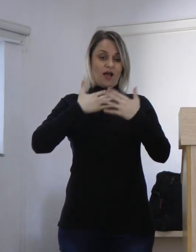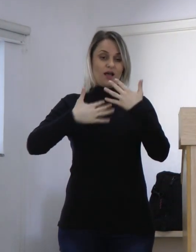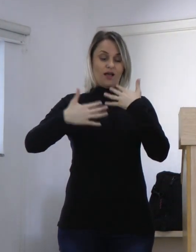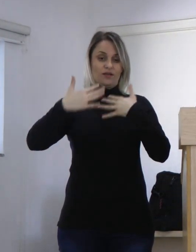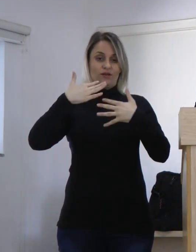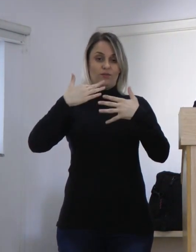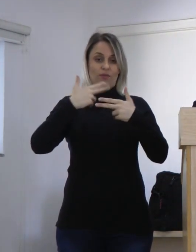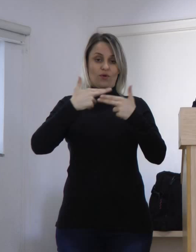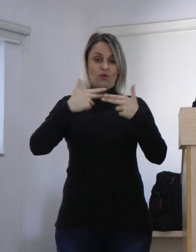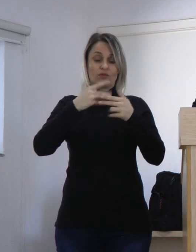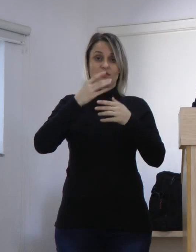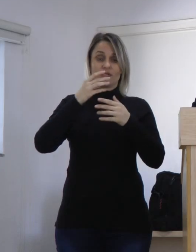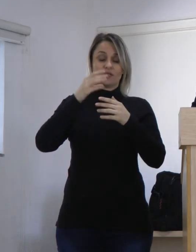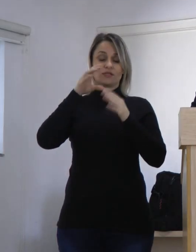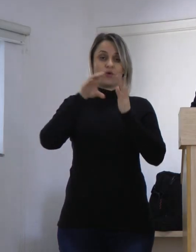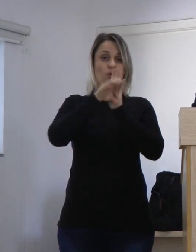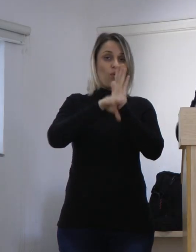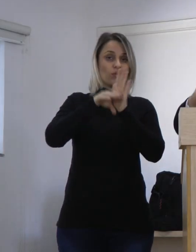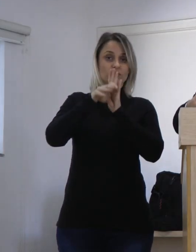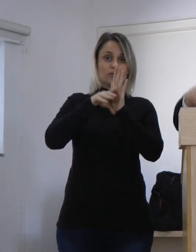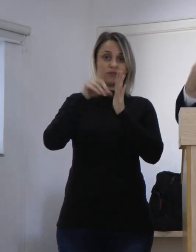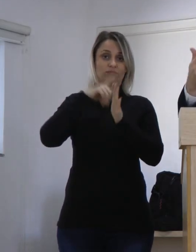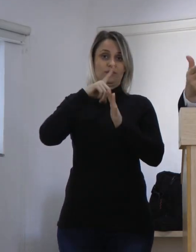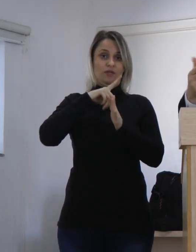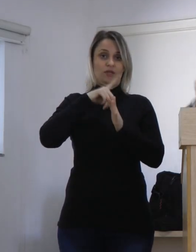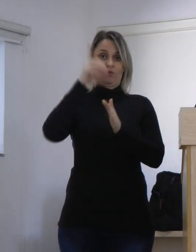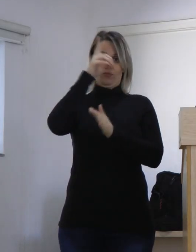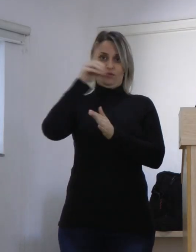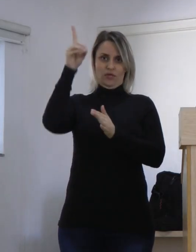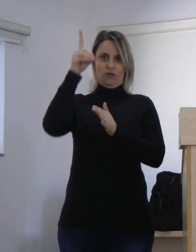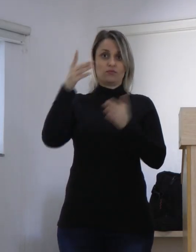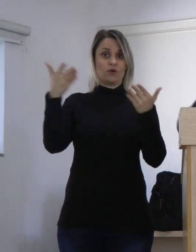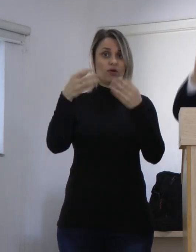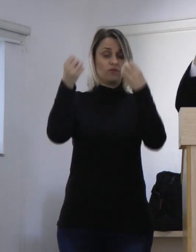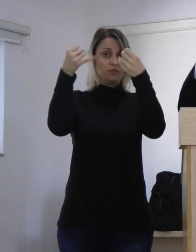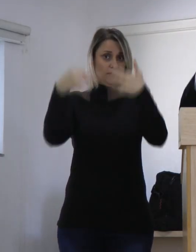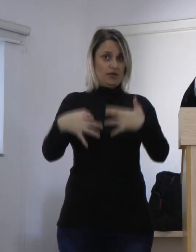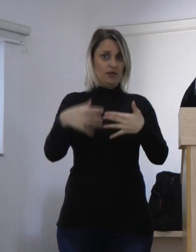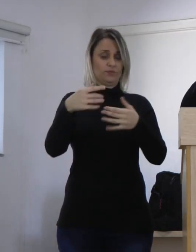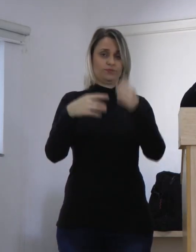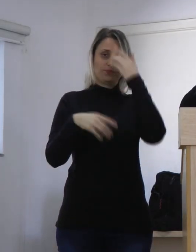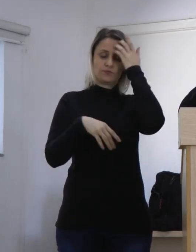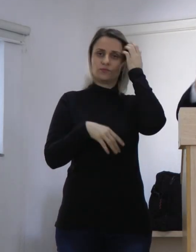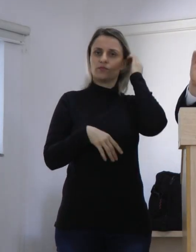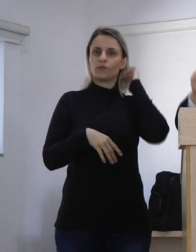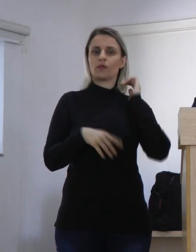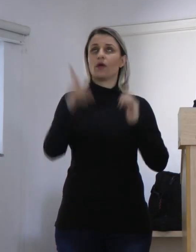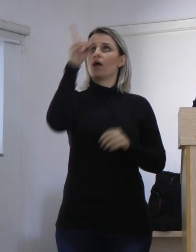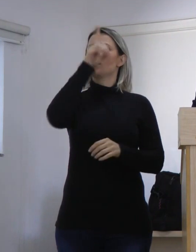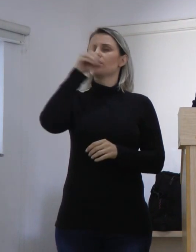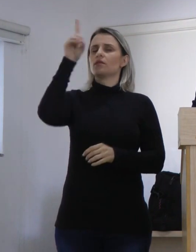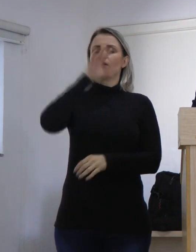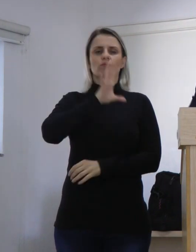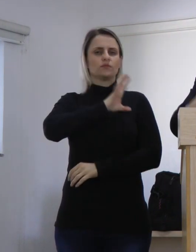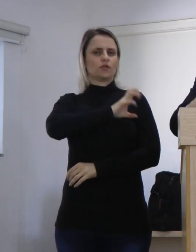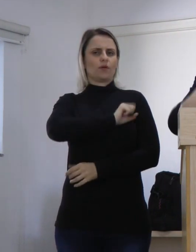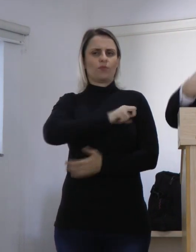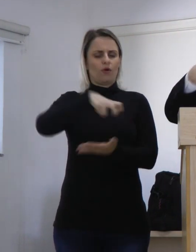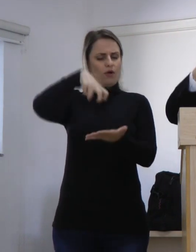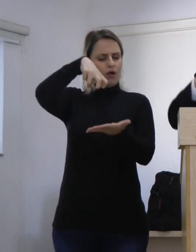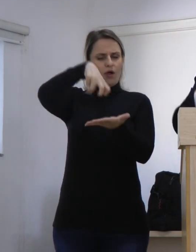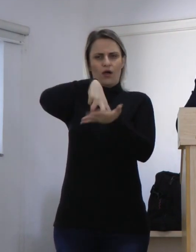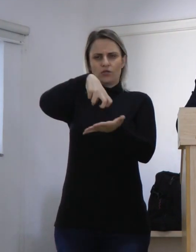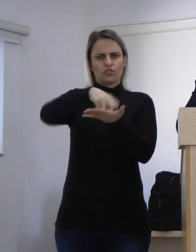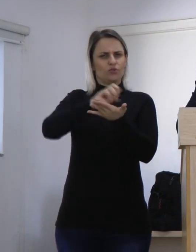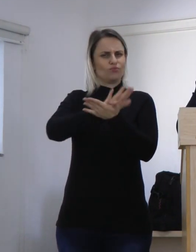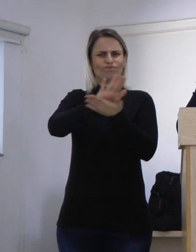com relação a Deus. Eu vou repetir com outras palavras. Deus é amor e não castiga ninguém. A gente mesmo é